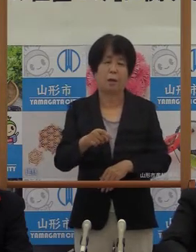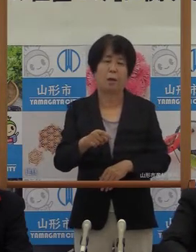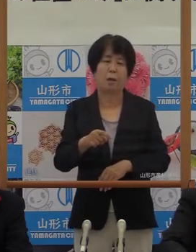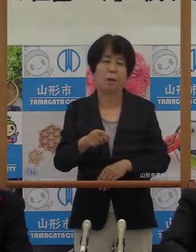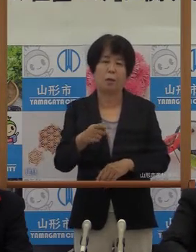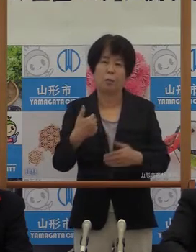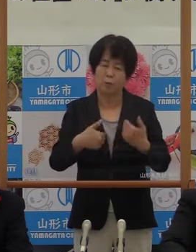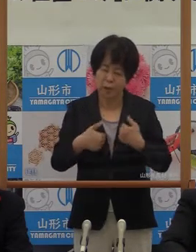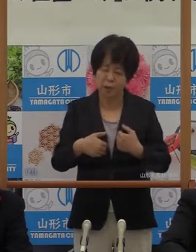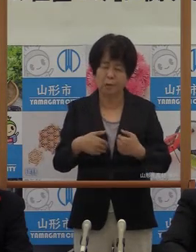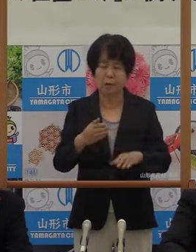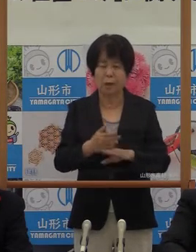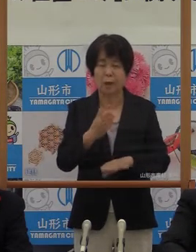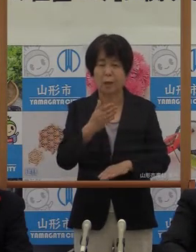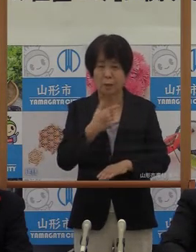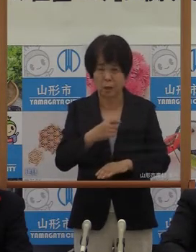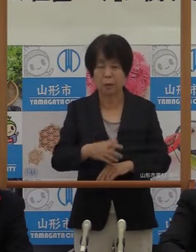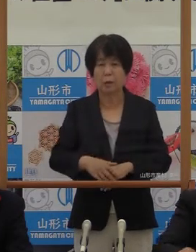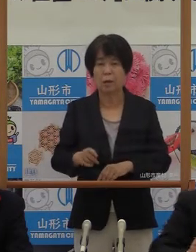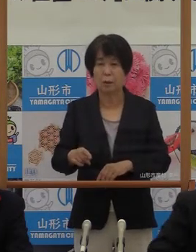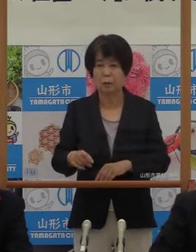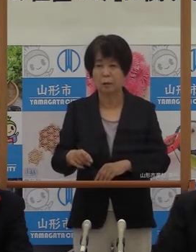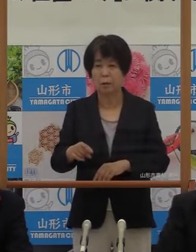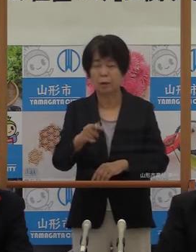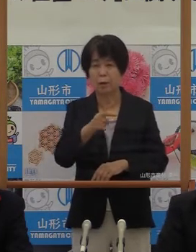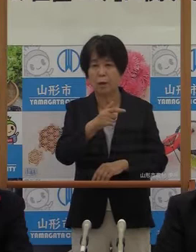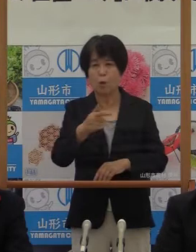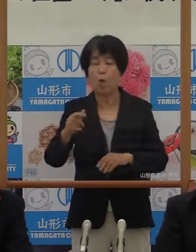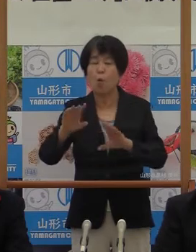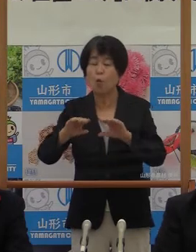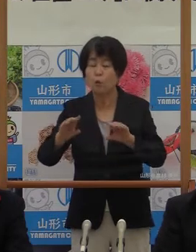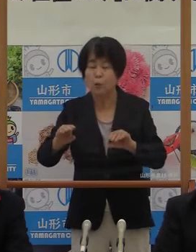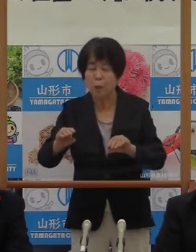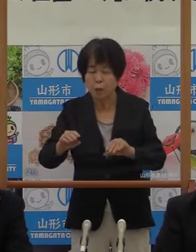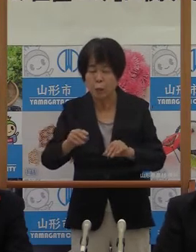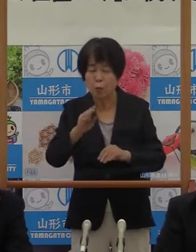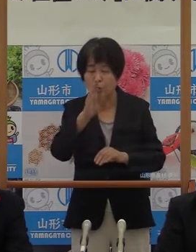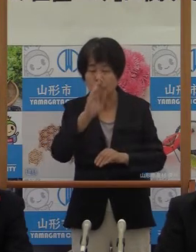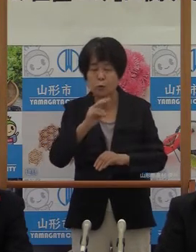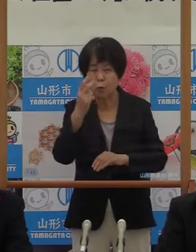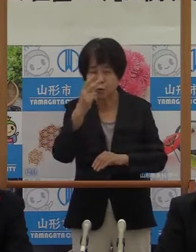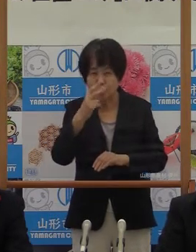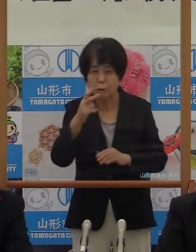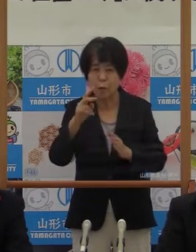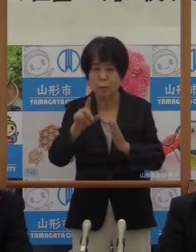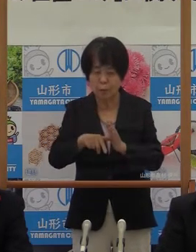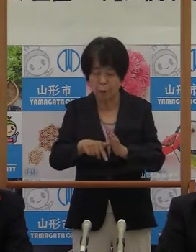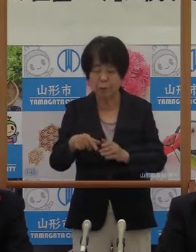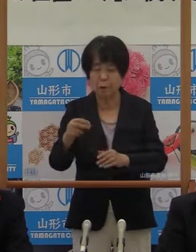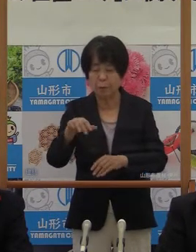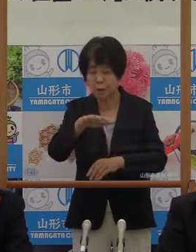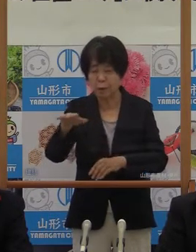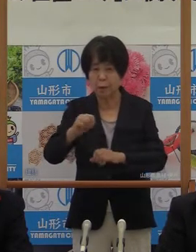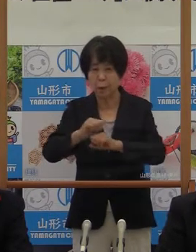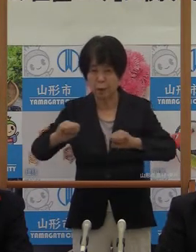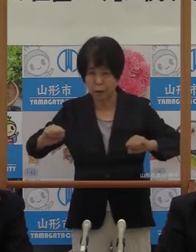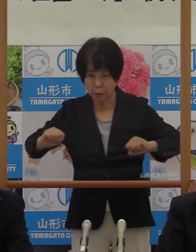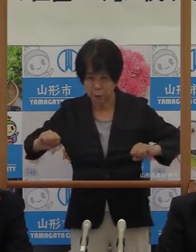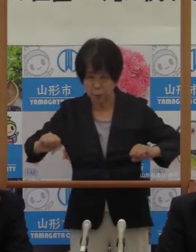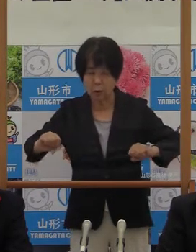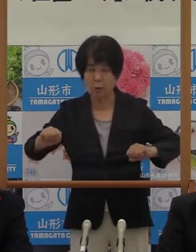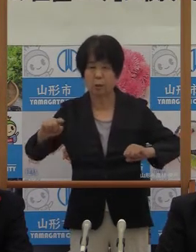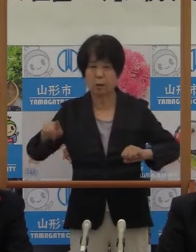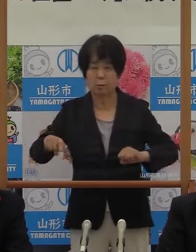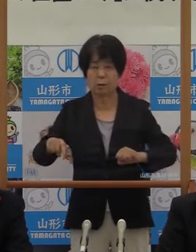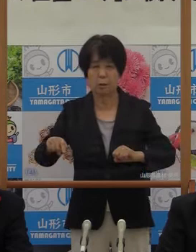すみません、もう一旦大沼のサウンディング型市場調査ですと、まあ、面積も広いというのもありますけど、ほとんど本当に縛りが全